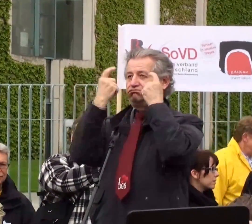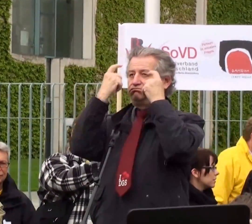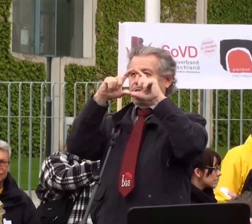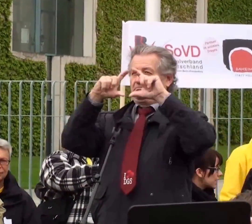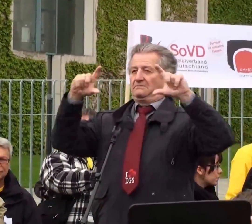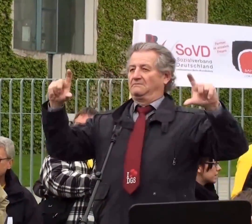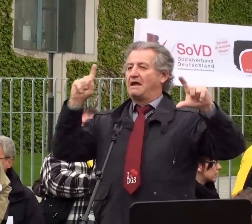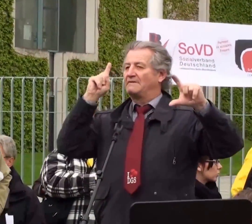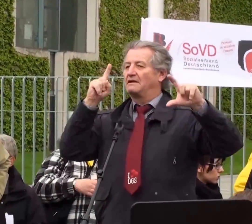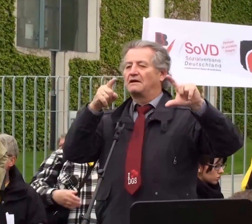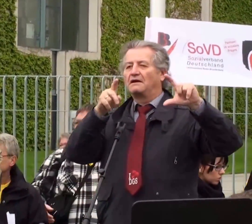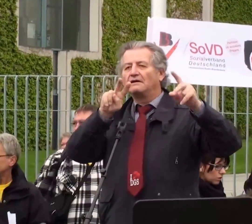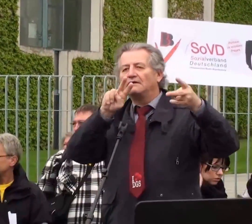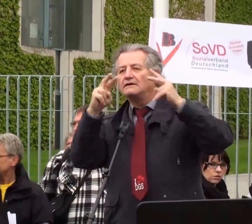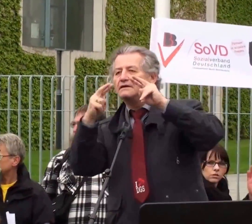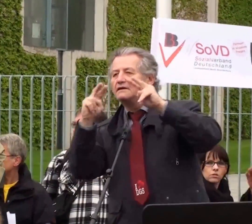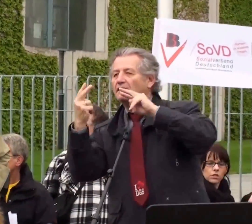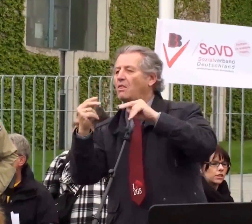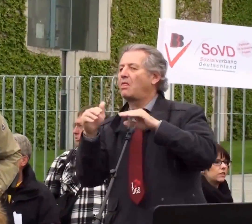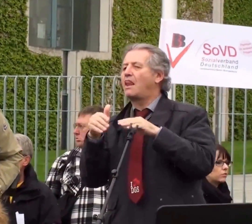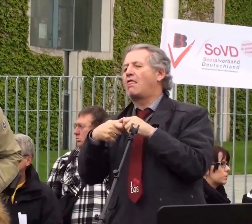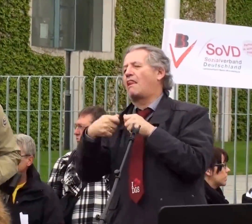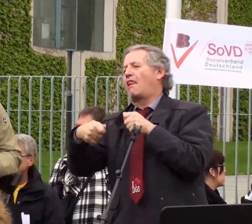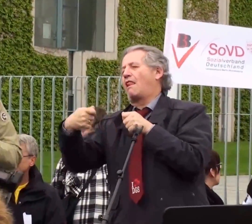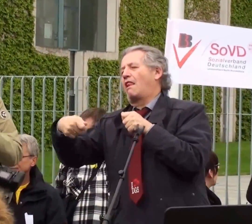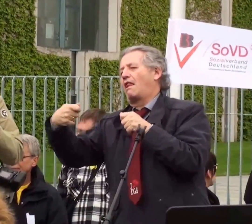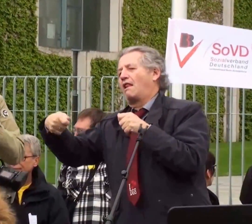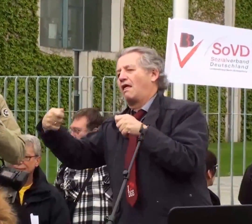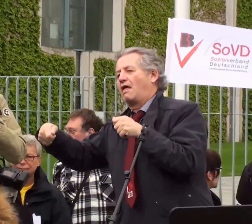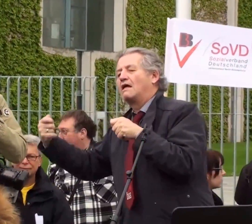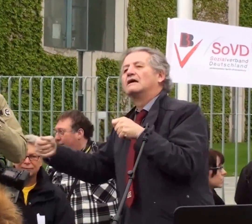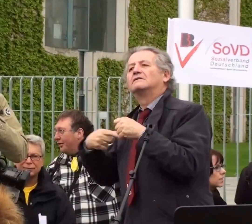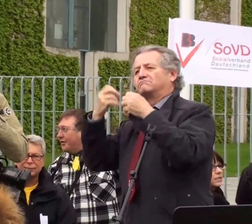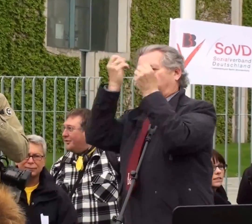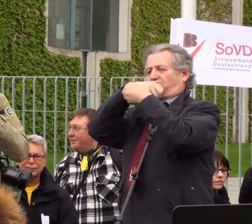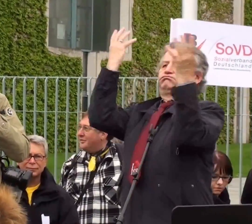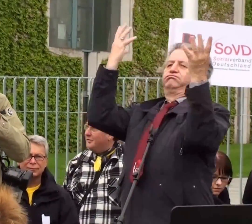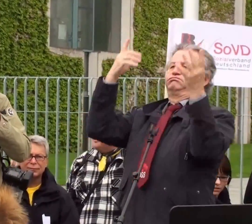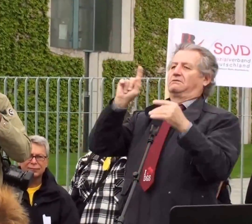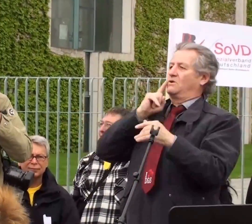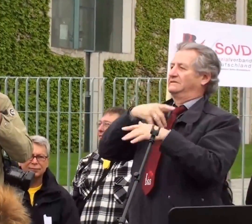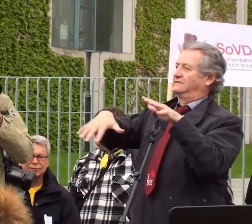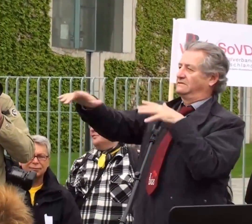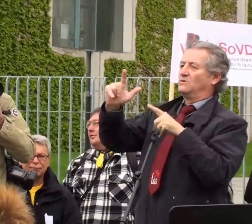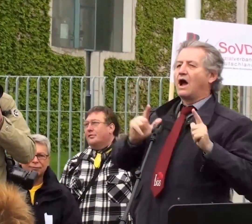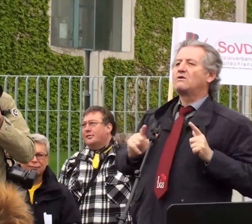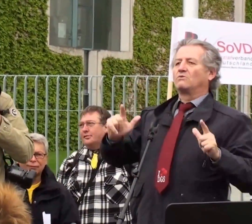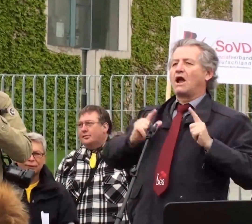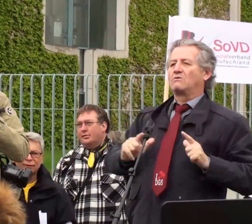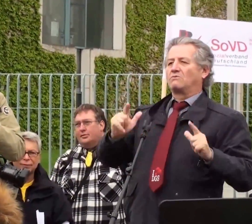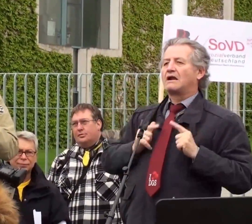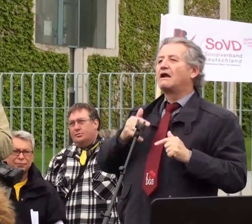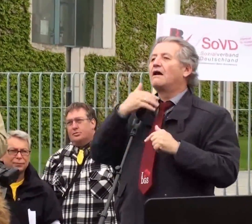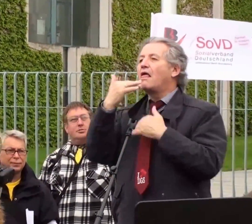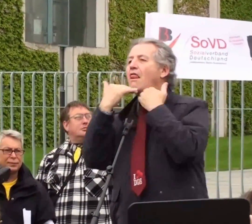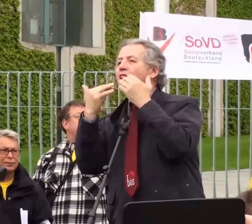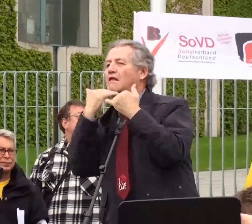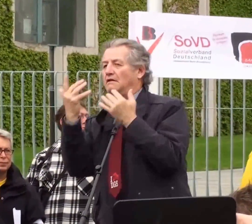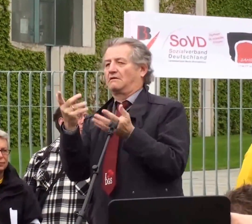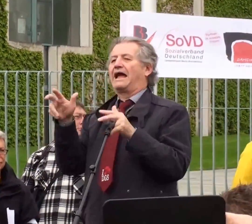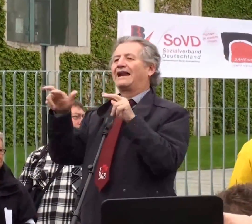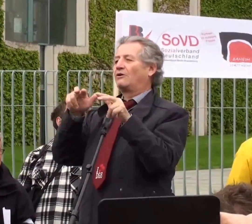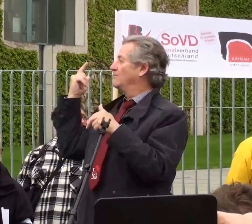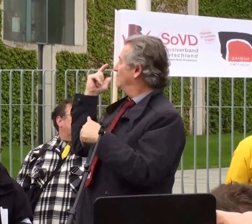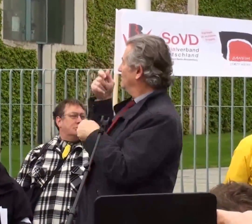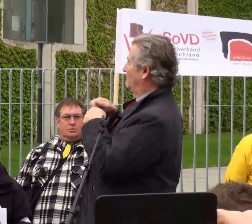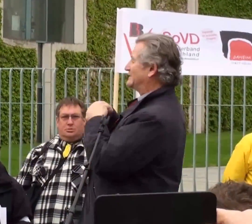Das Gleichstellungsgesetz, das ist uns allen bekannt. Und es gab da schon so viele Veränderungen. Es muss halt ganz klar sein,